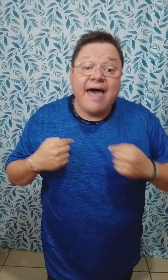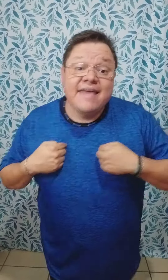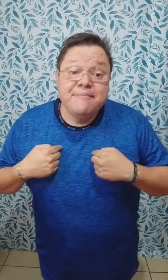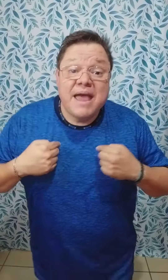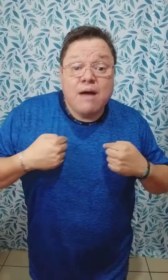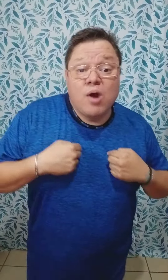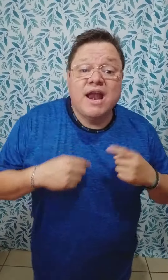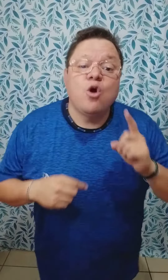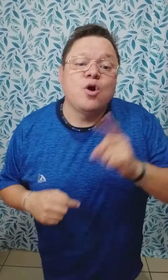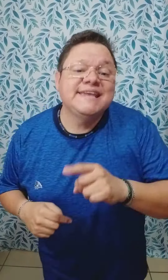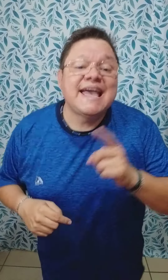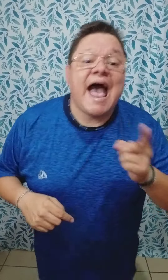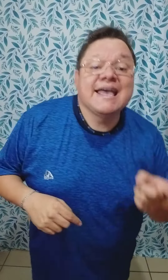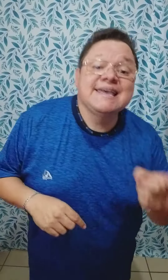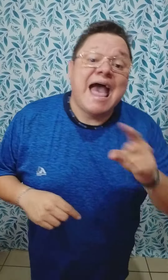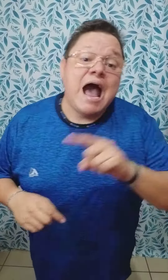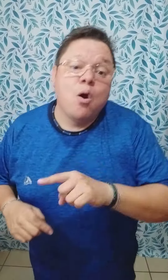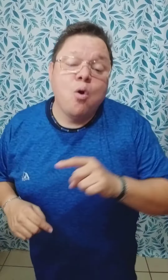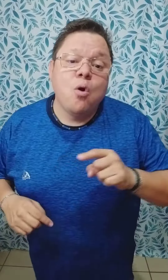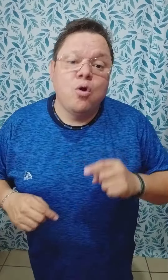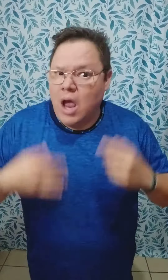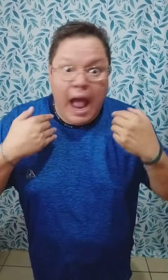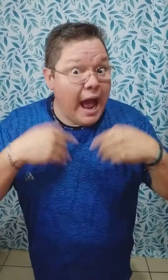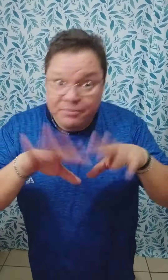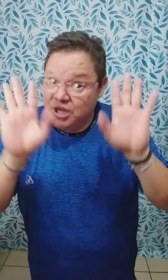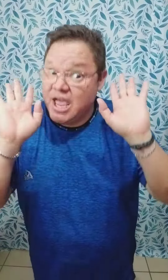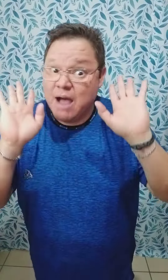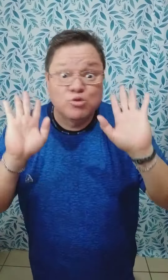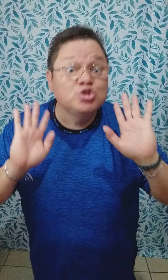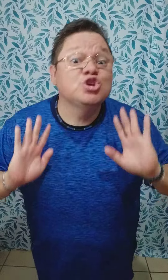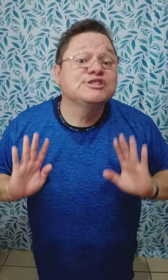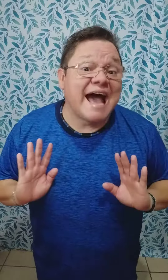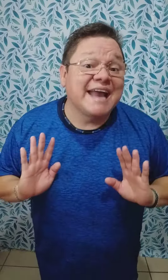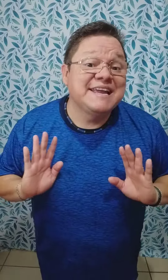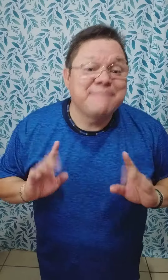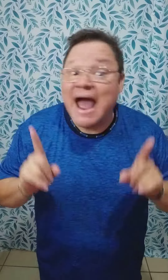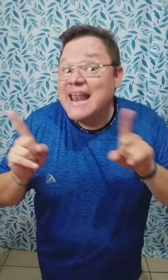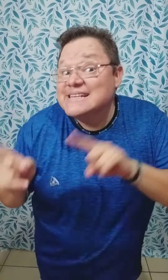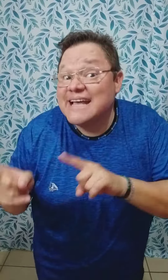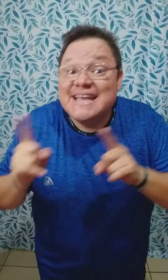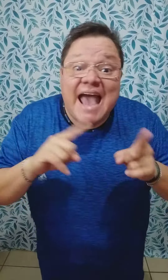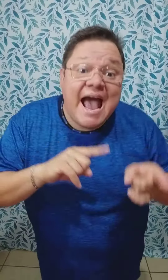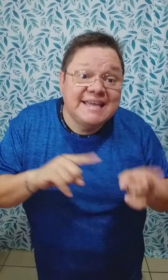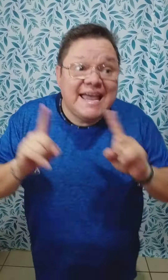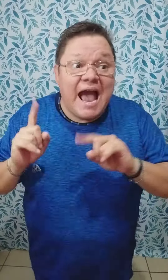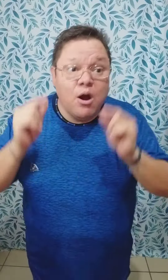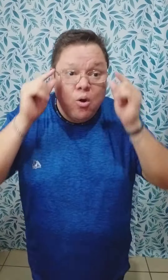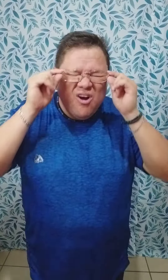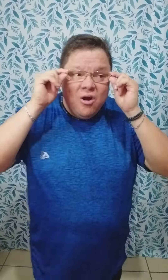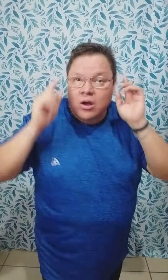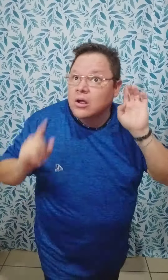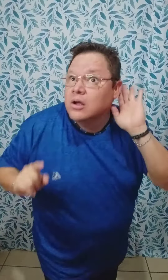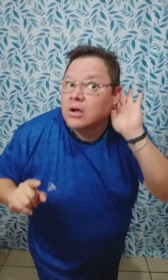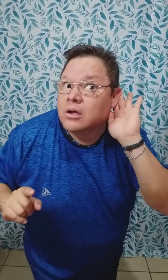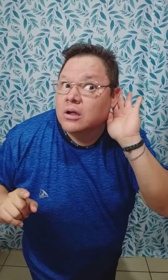de mi abuelo. ¡Ia, iau! Había muchos animales. ¡Ia, iau! Había